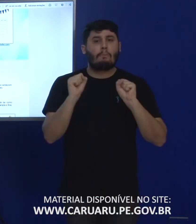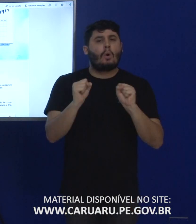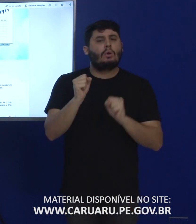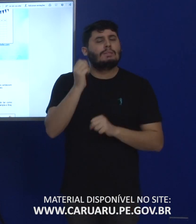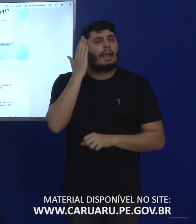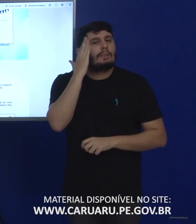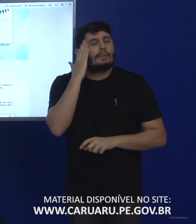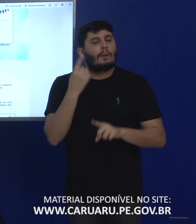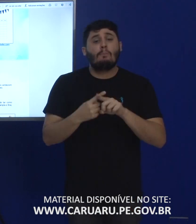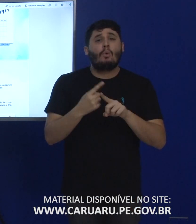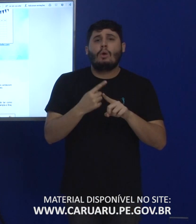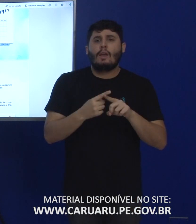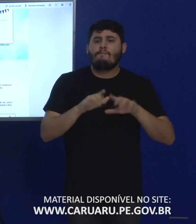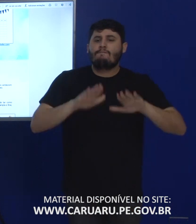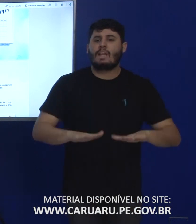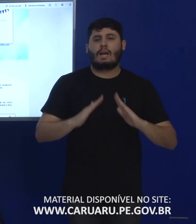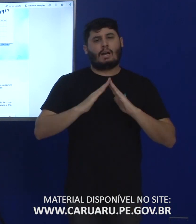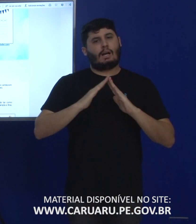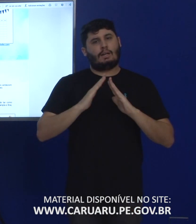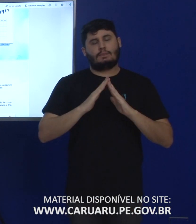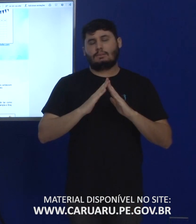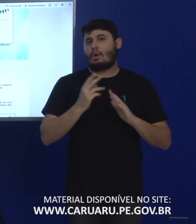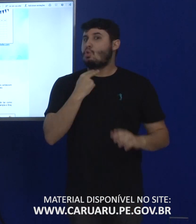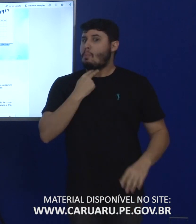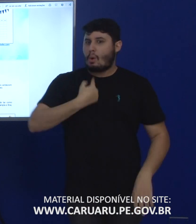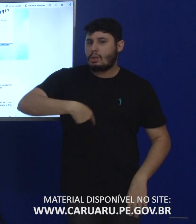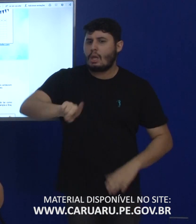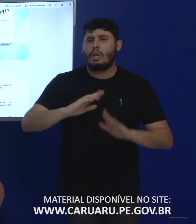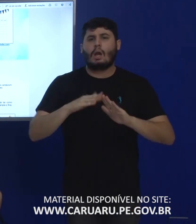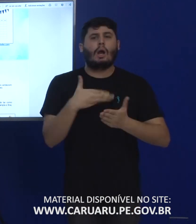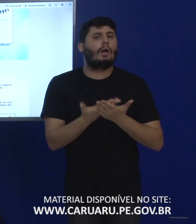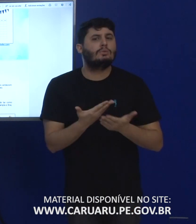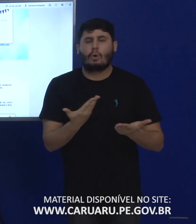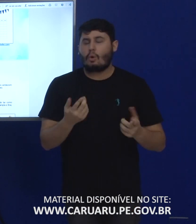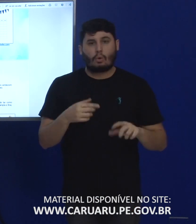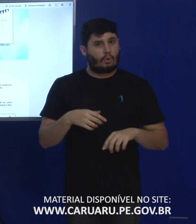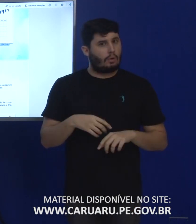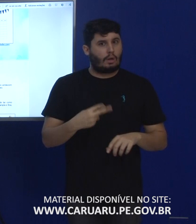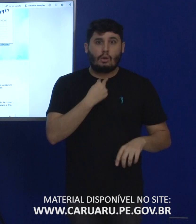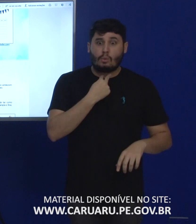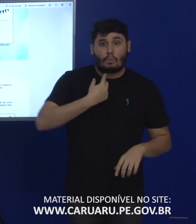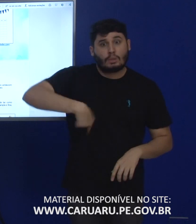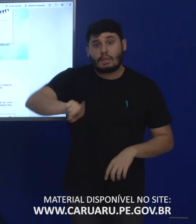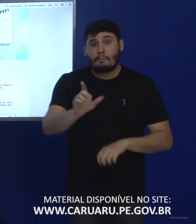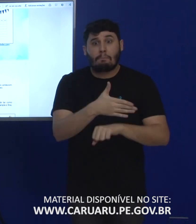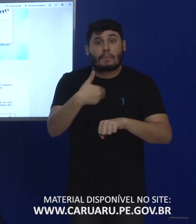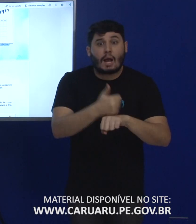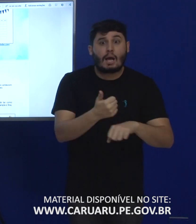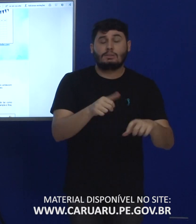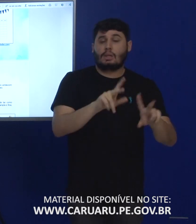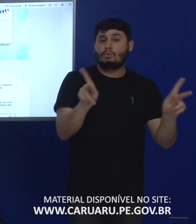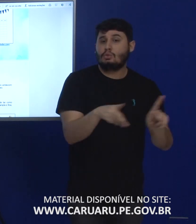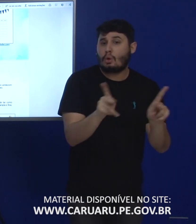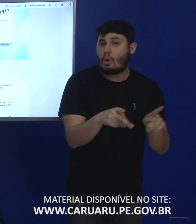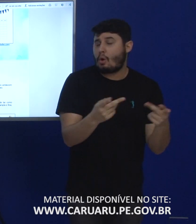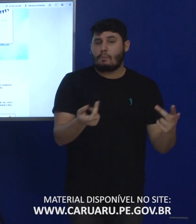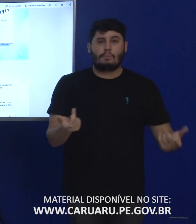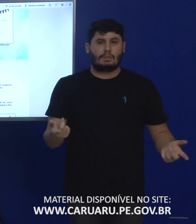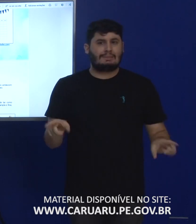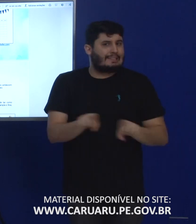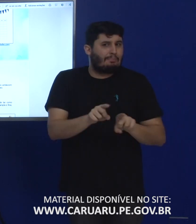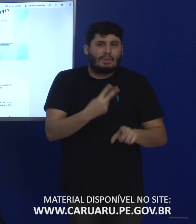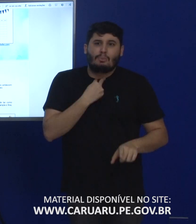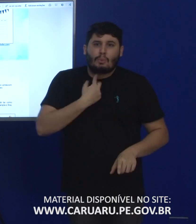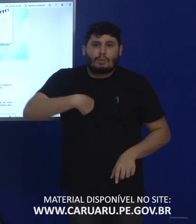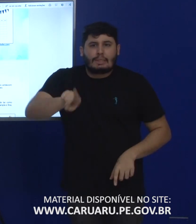de estar dentro de casa e de não ir nesse momento para as escolas, para as ruas, para as praças, para o shopping, e para suas